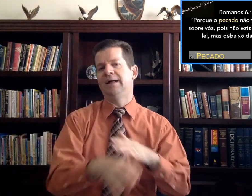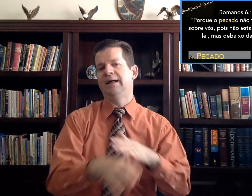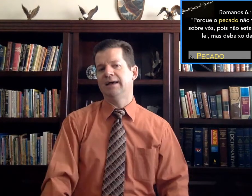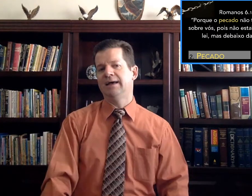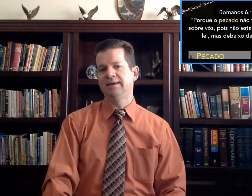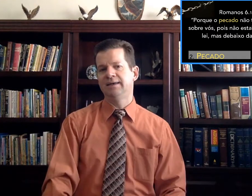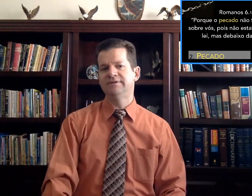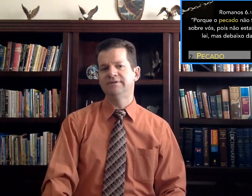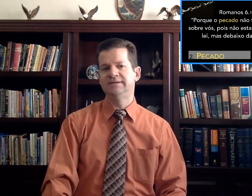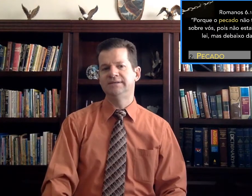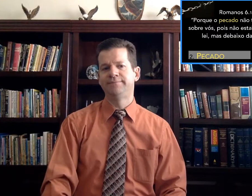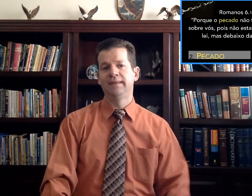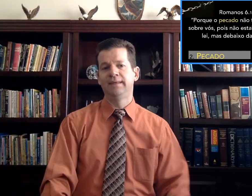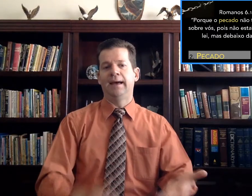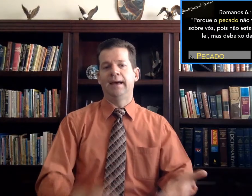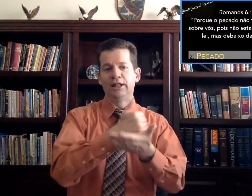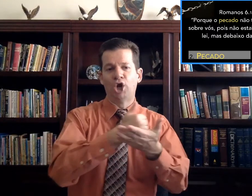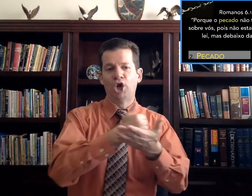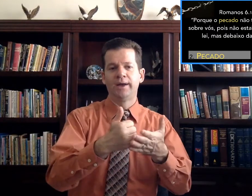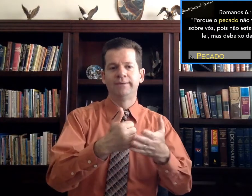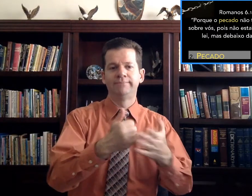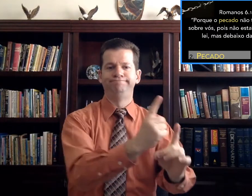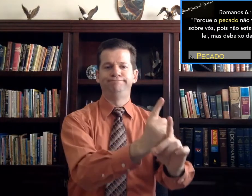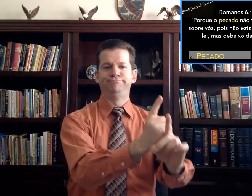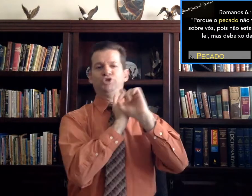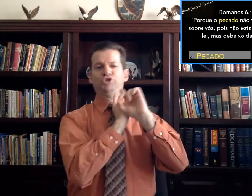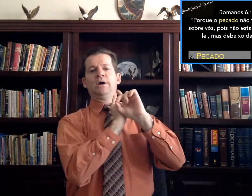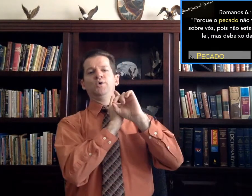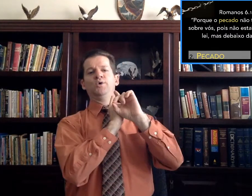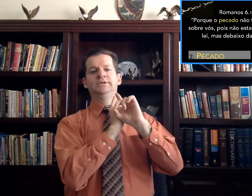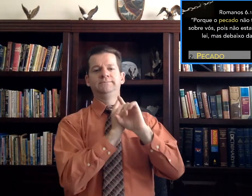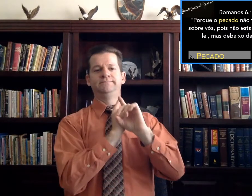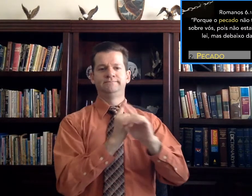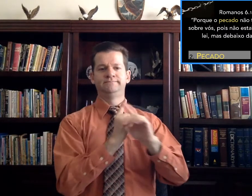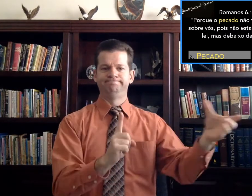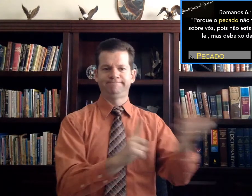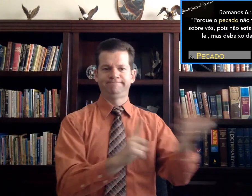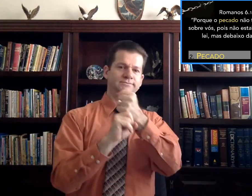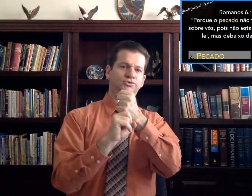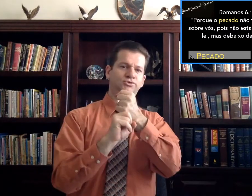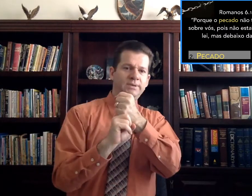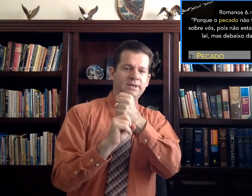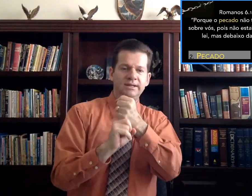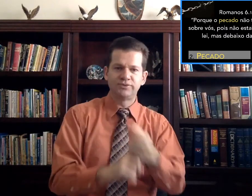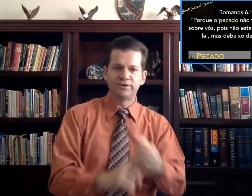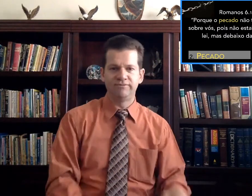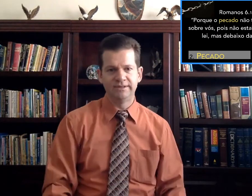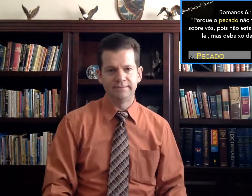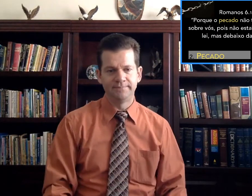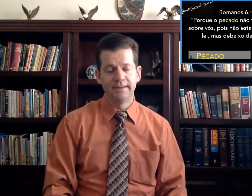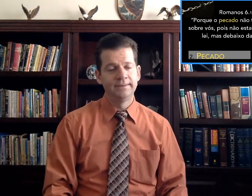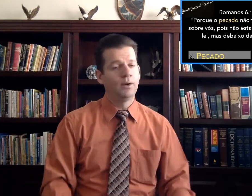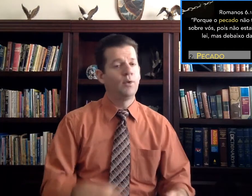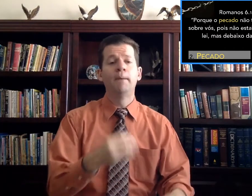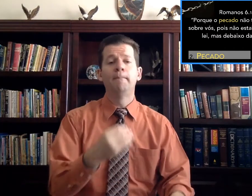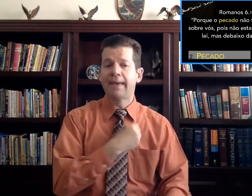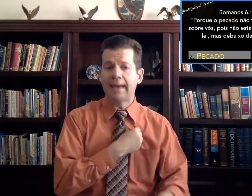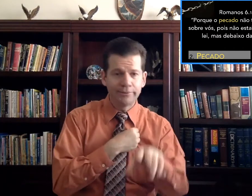até que ele vicia. Aí a droga toma conta, domina a sua vida. Então, o pecado